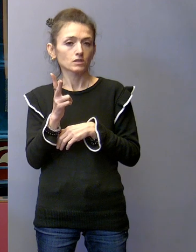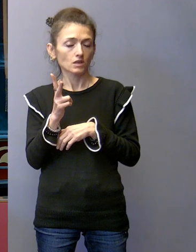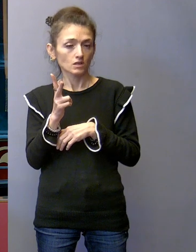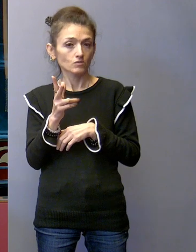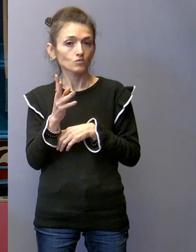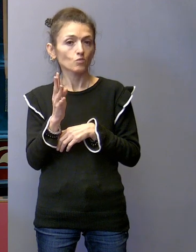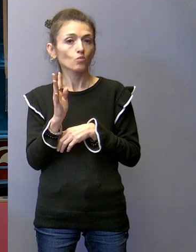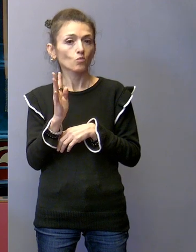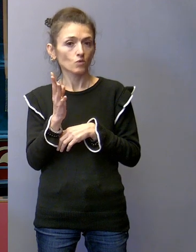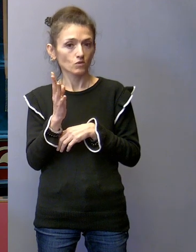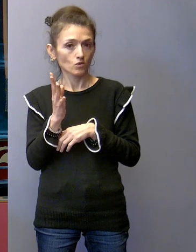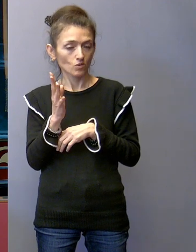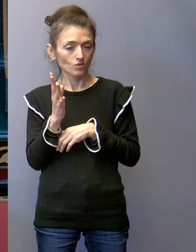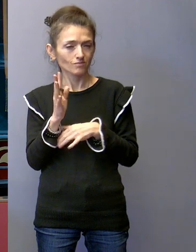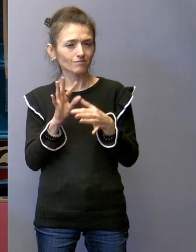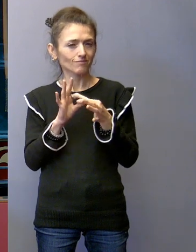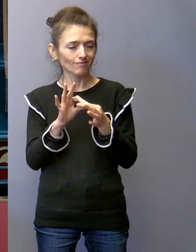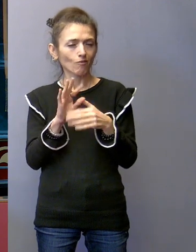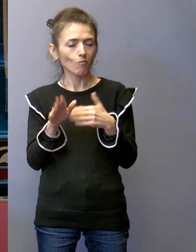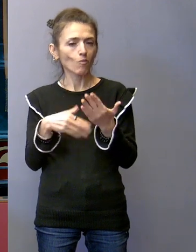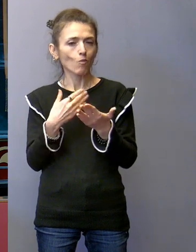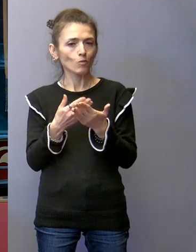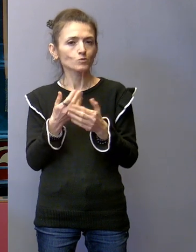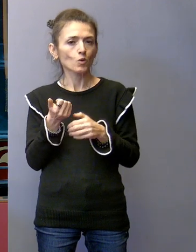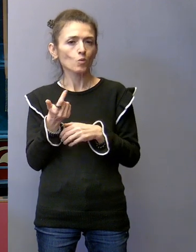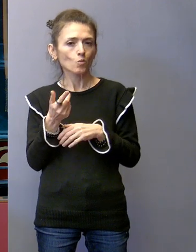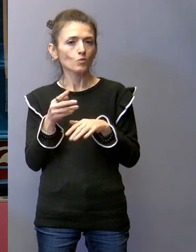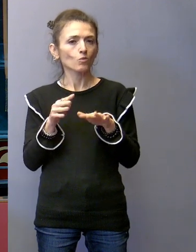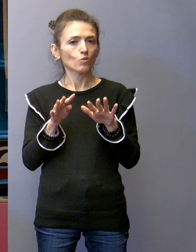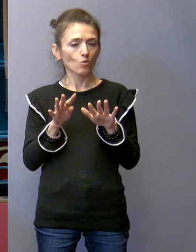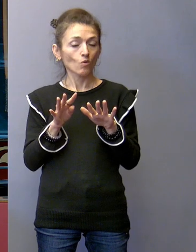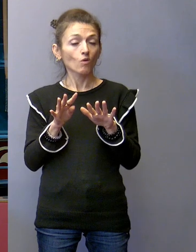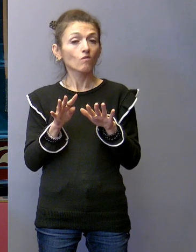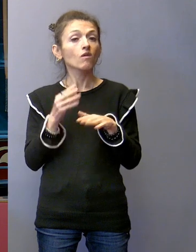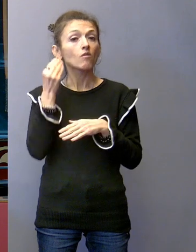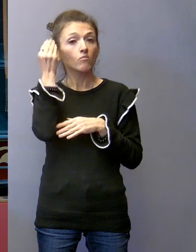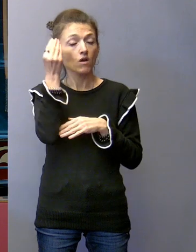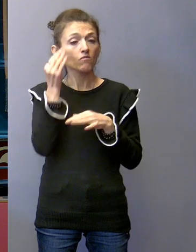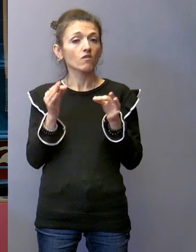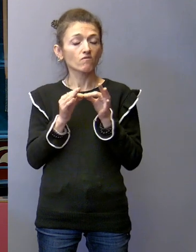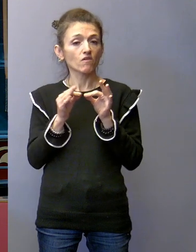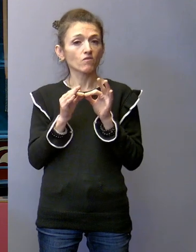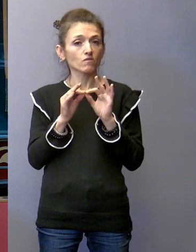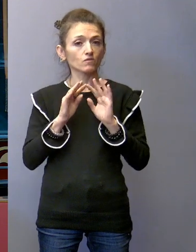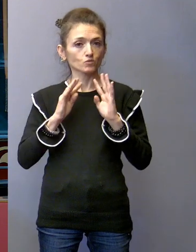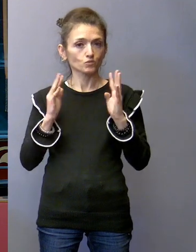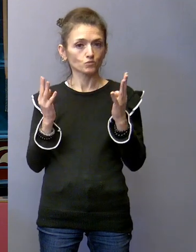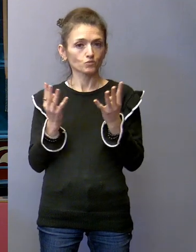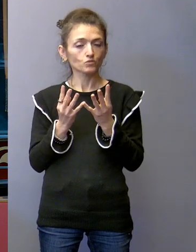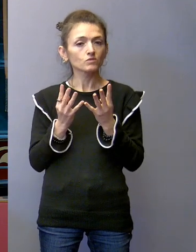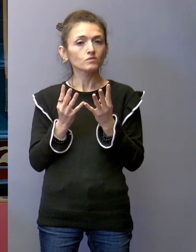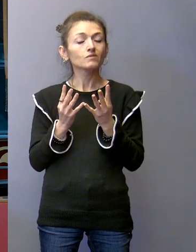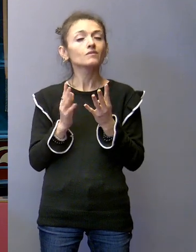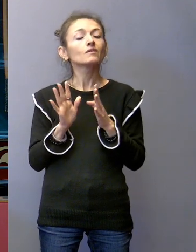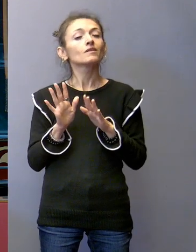e 14 relativi alla proposta numero 9 con parere favorevole della